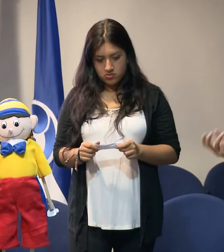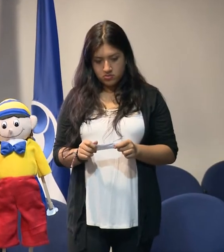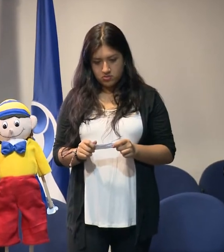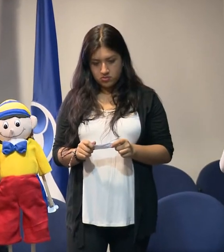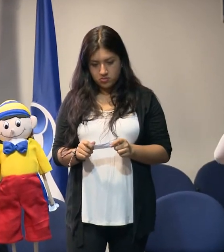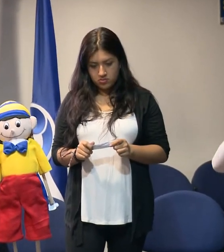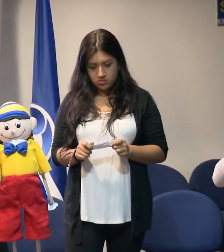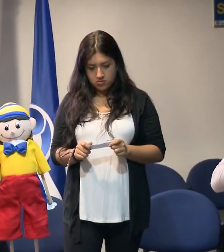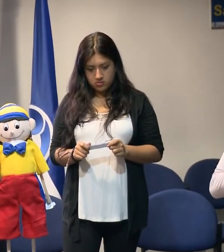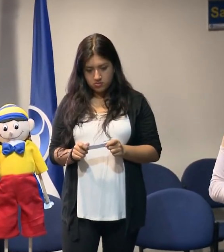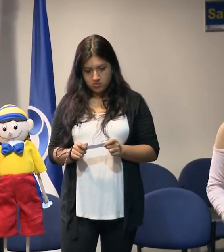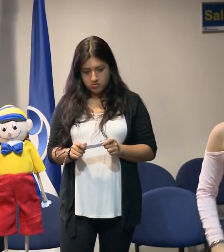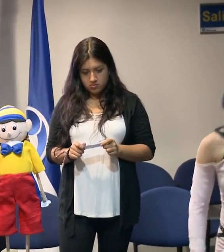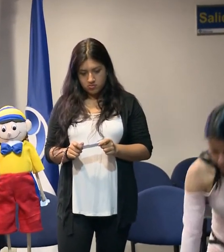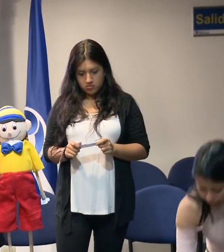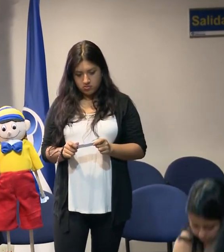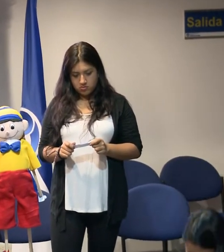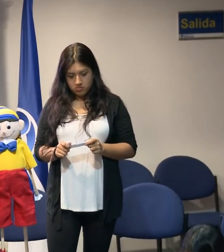uno de los niños.